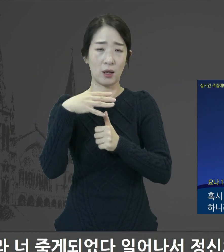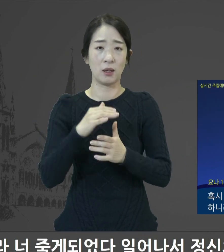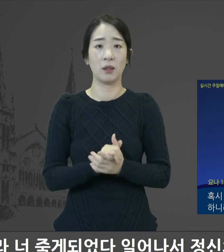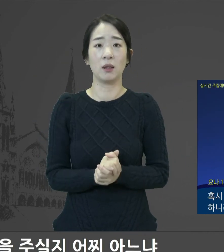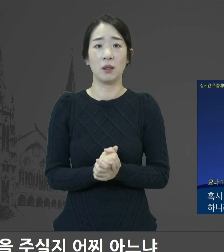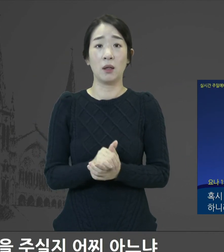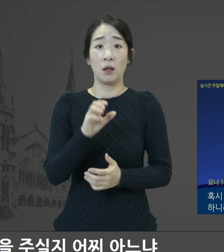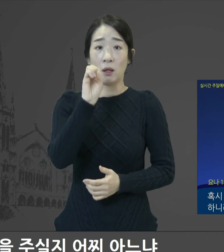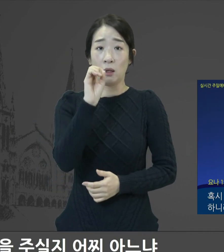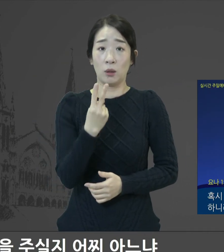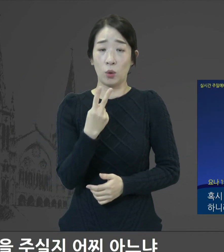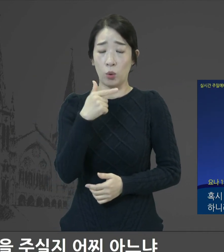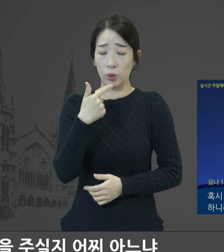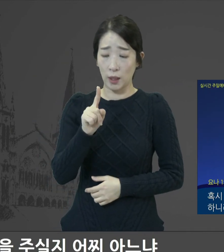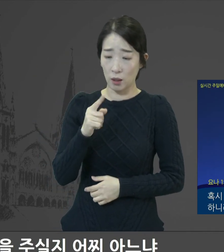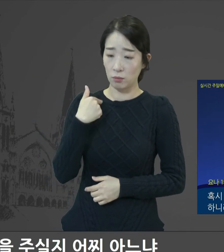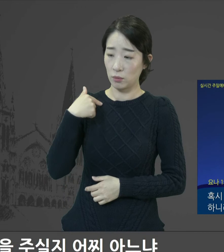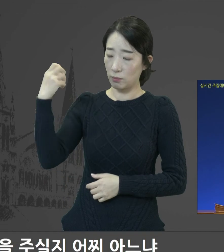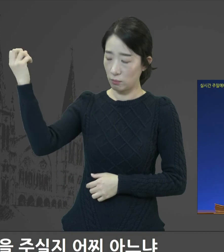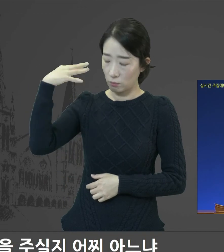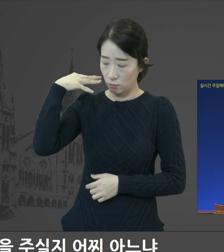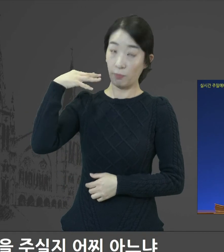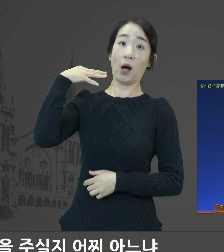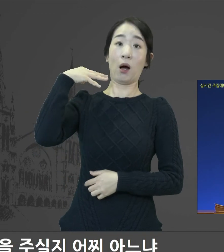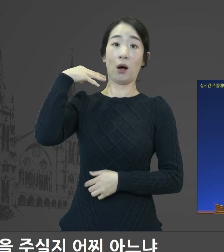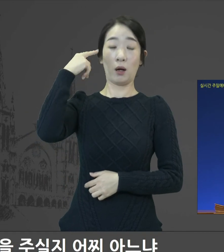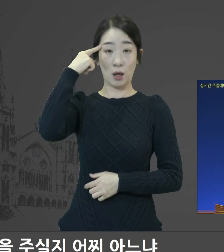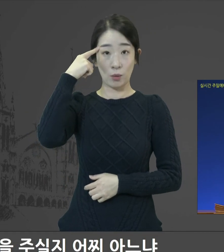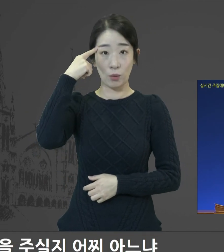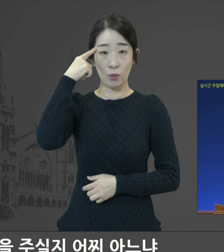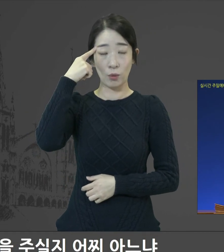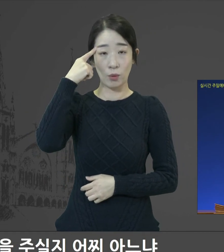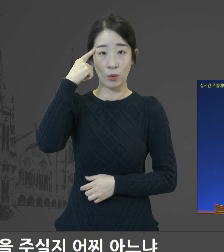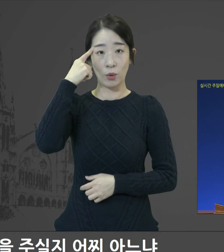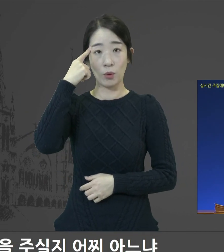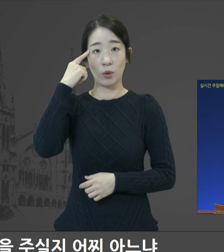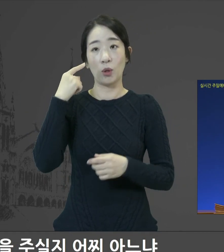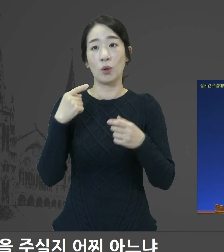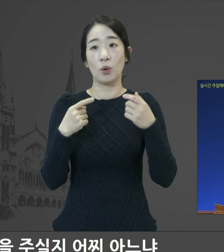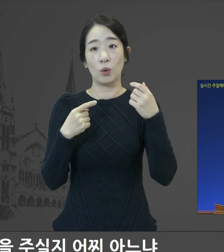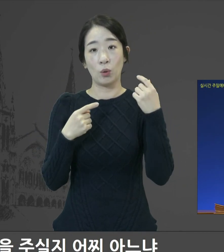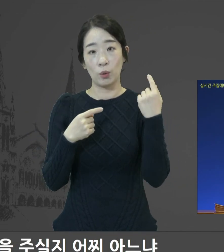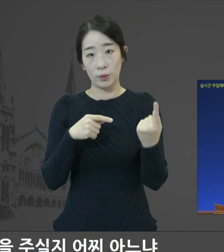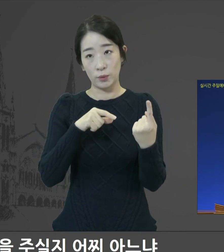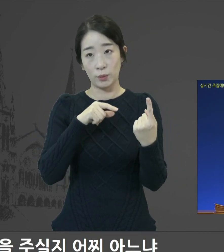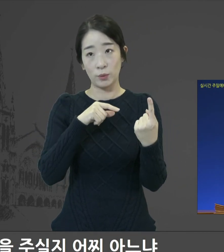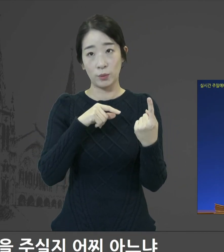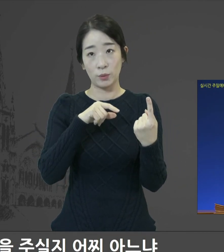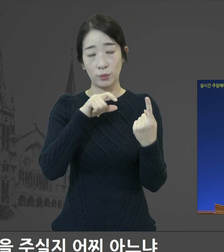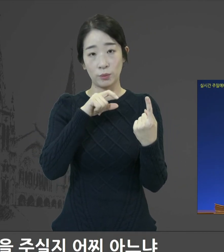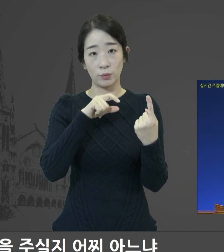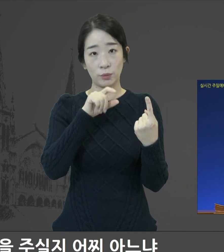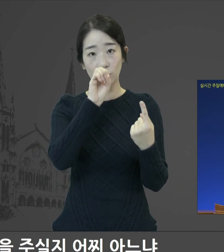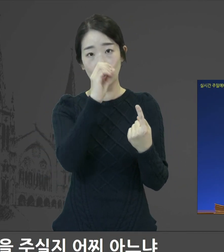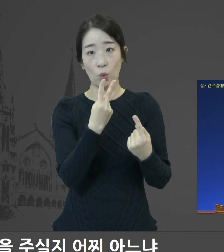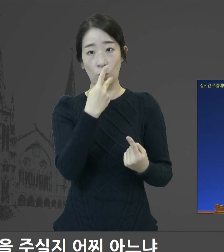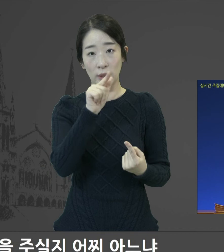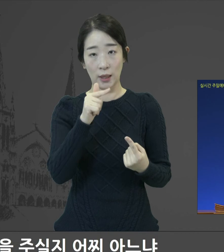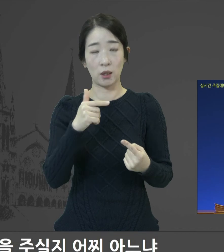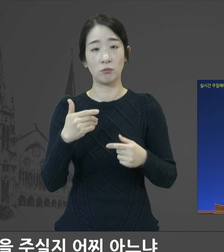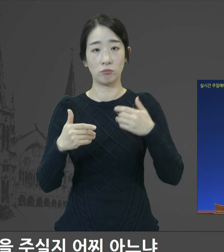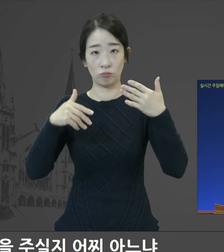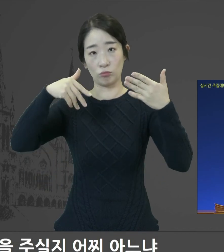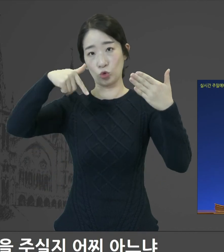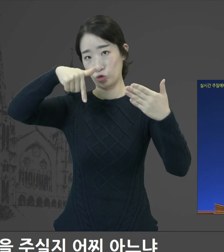요나가 그 말씀을 듣고 어떻게 됐냐 하면 9절에 보면 요나가 이제 정신을 차립니다. 9절에서 뭐라고 답하냐면,